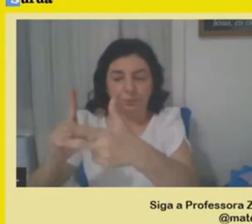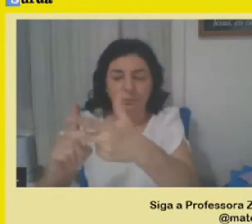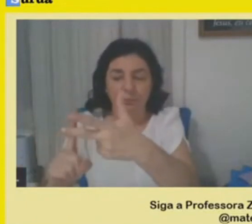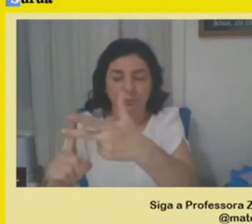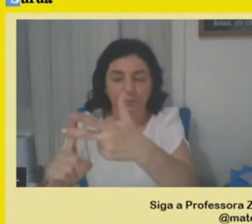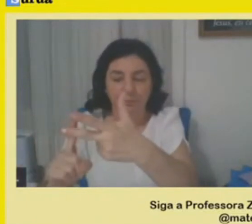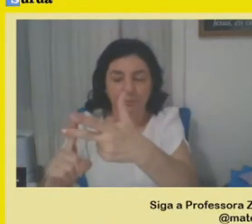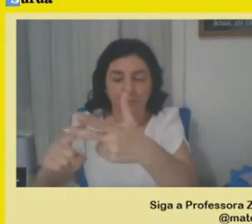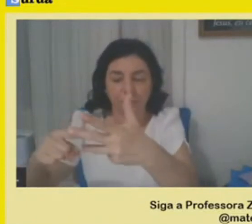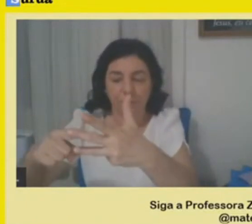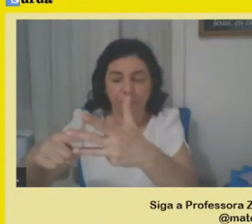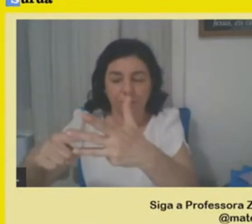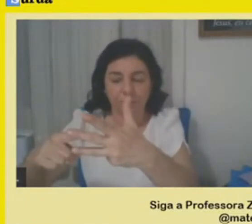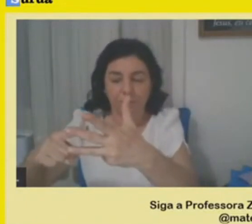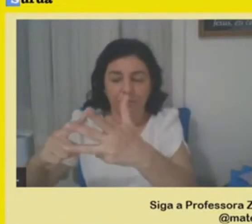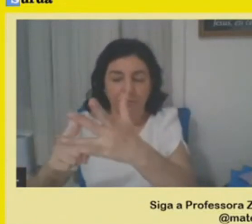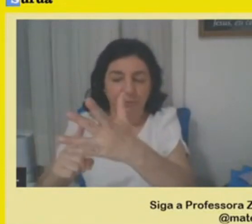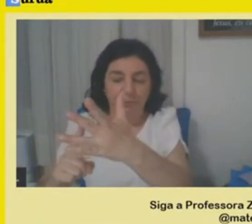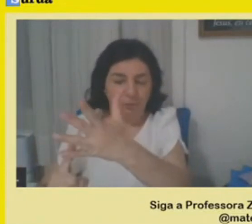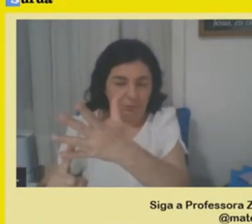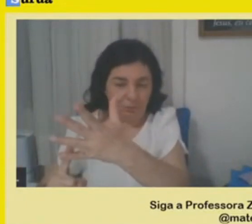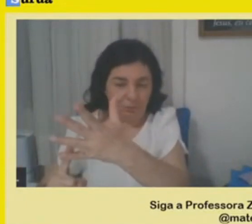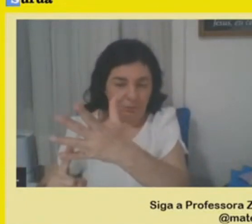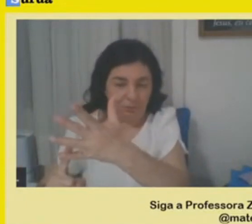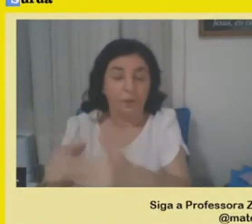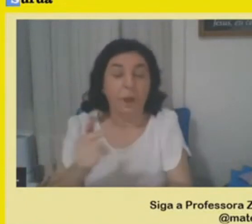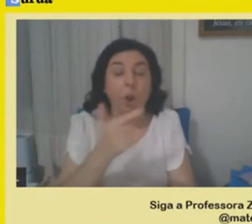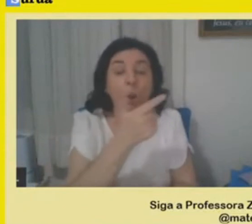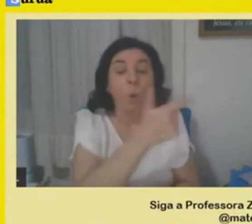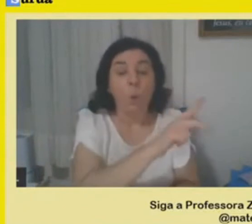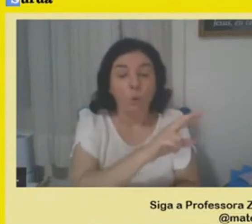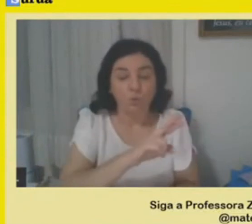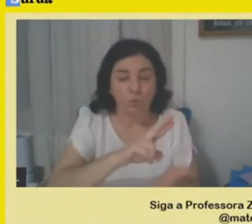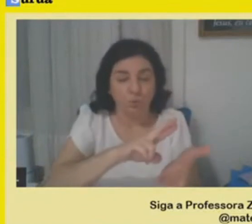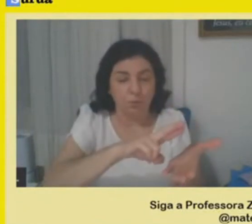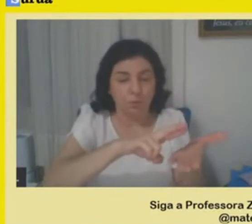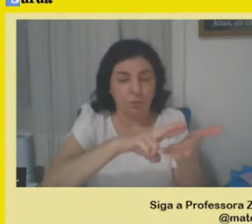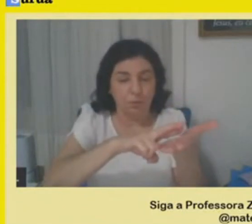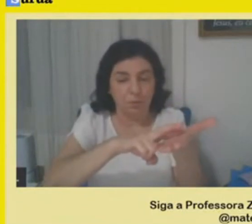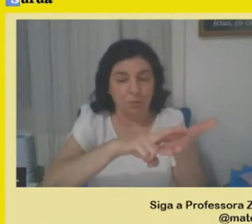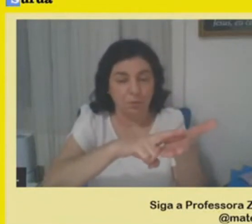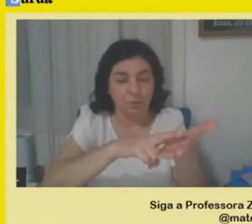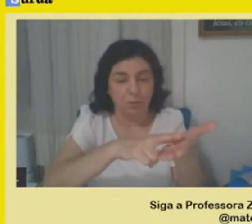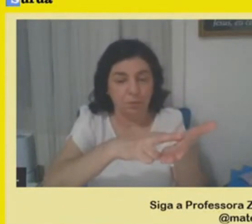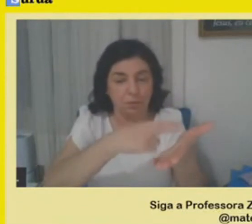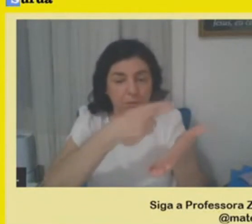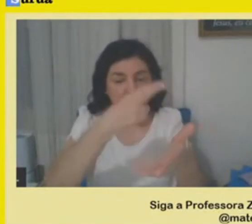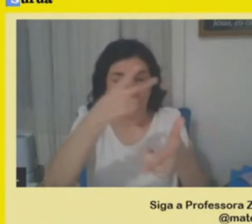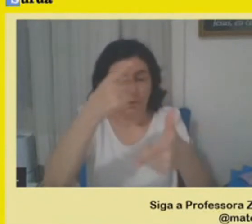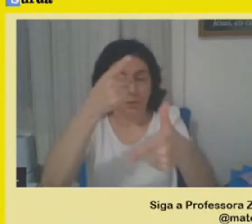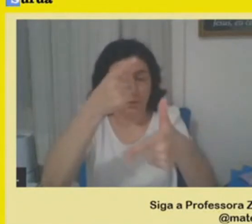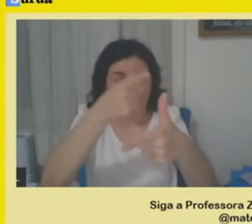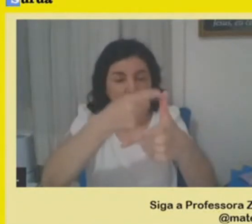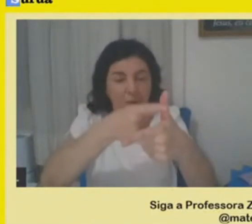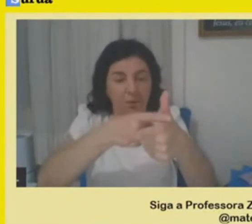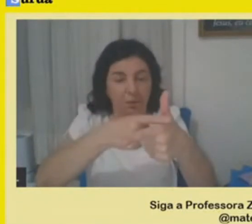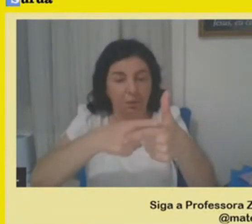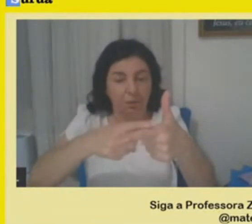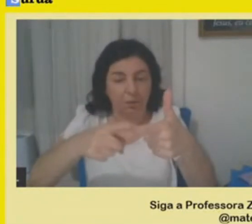problema, tem outro sinal. Então, olha aqui, ó, o primeiro sinal lá, ó, divisão vezes